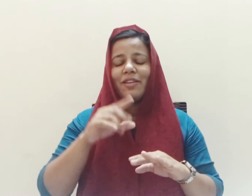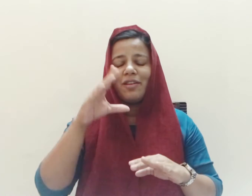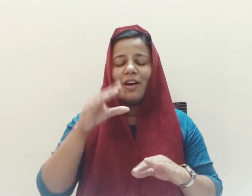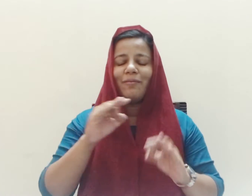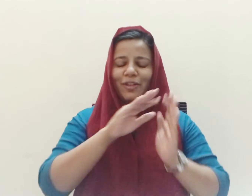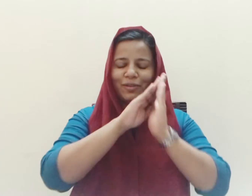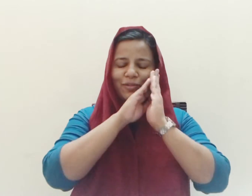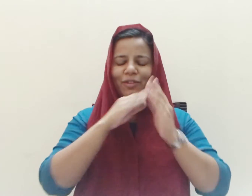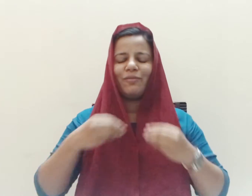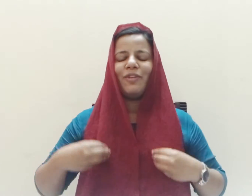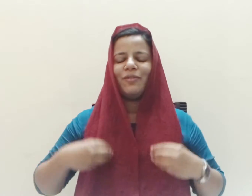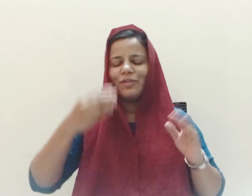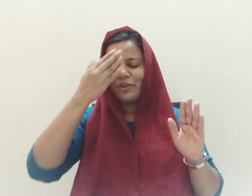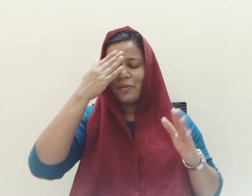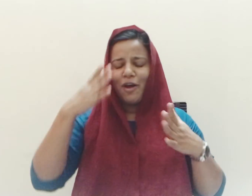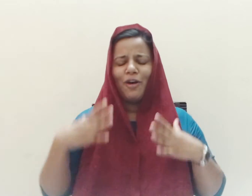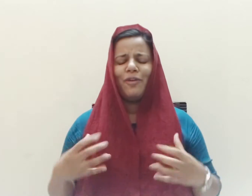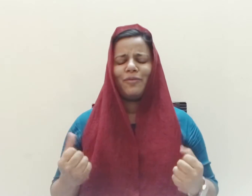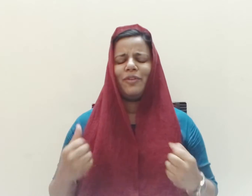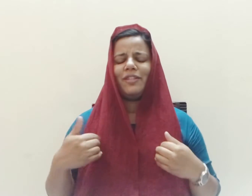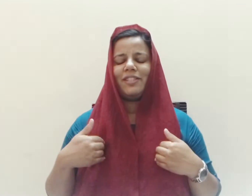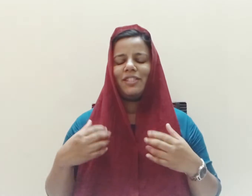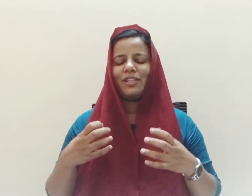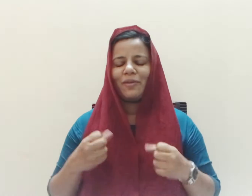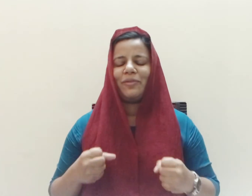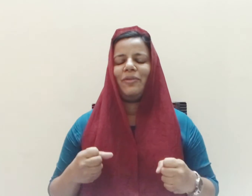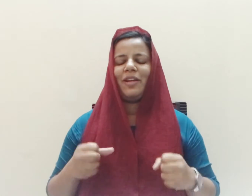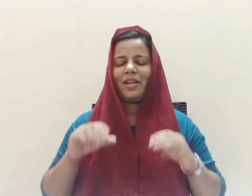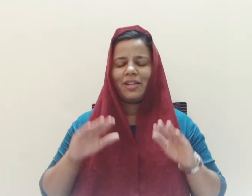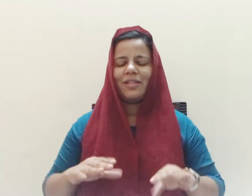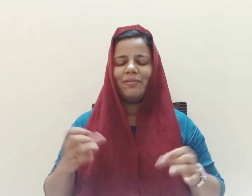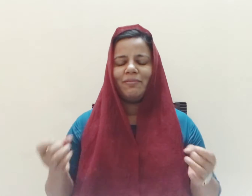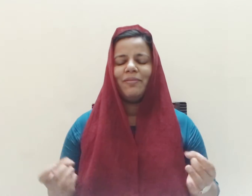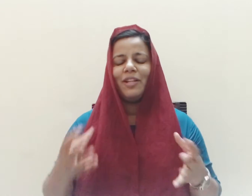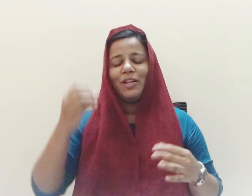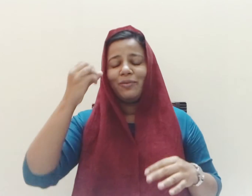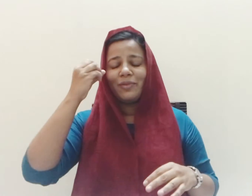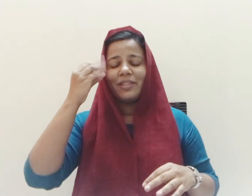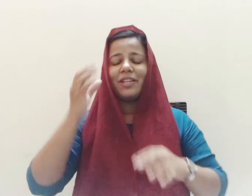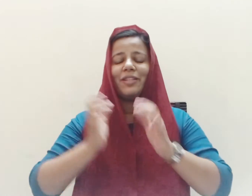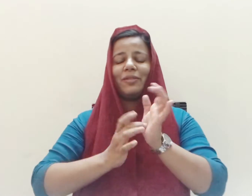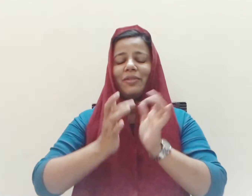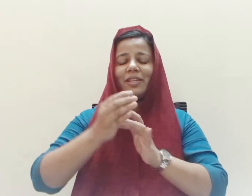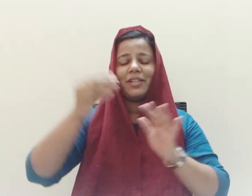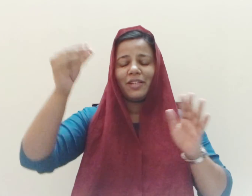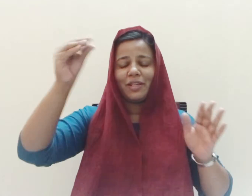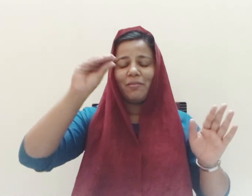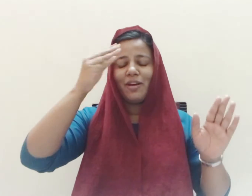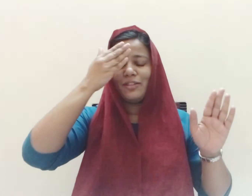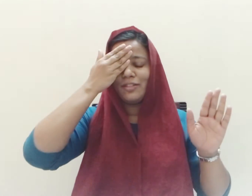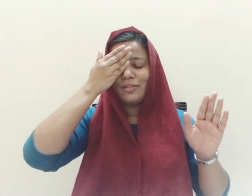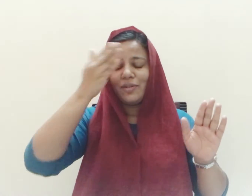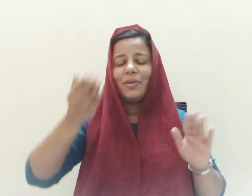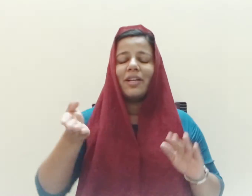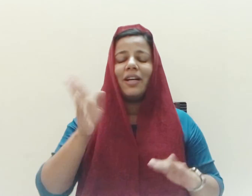നല്ല ഉറക്കത്തിനായിട്ട് സ്തോത്രം. ആരോഗ്യത്തോടെ സൗഖ്യത്തോടെ ആമേൻ ഞങ്ങളെ ഈ പ്രഭാതത്തിൽ ഉണർത്തിയ കൃപകൾക്കായി സ്തോത്രം. അപ്പ, കഴിഞ്ഞ